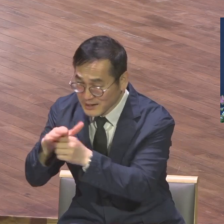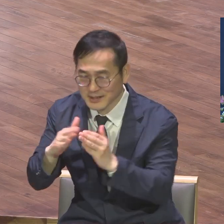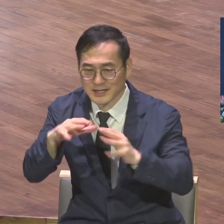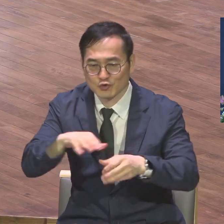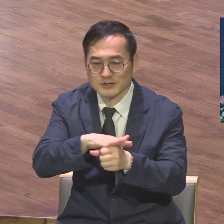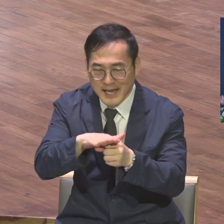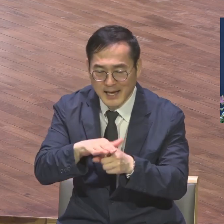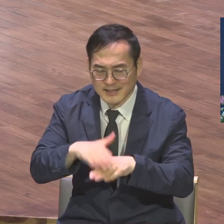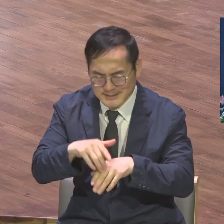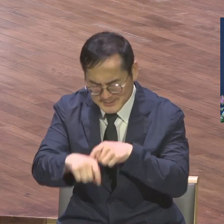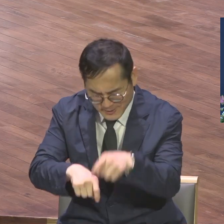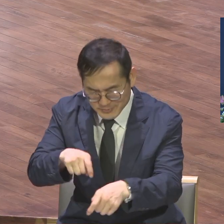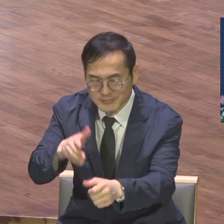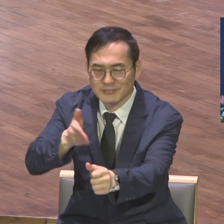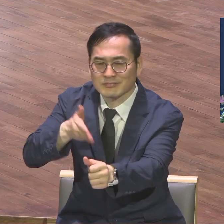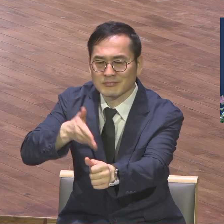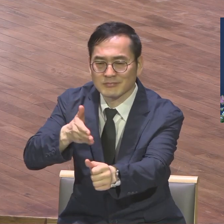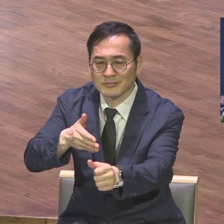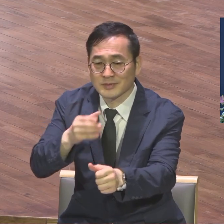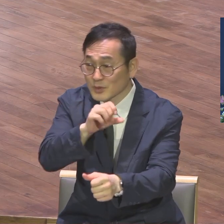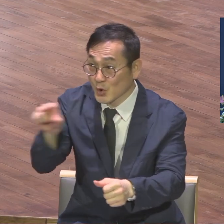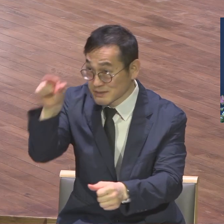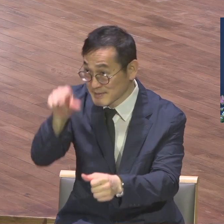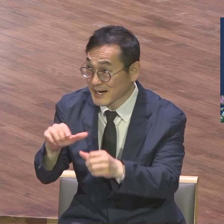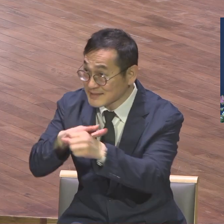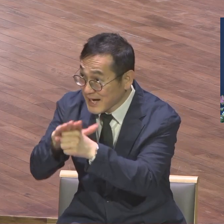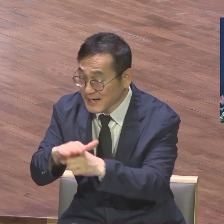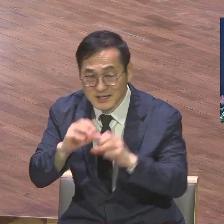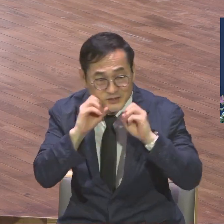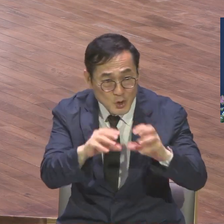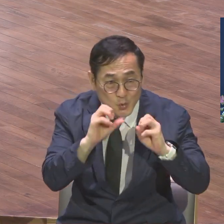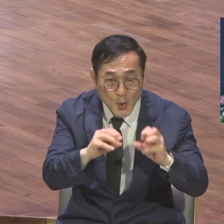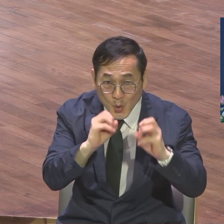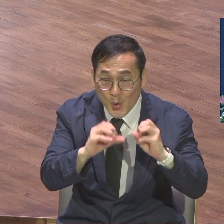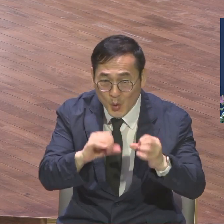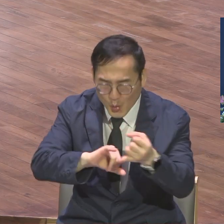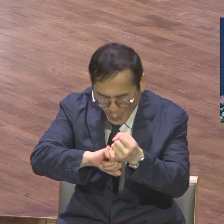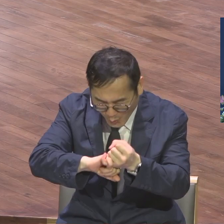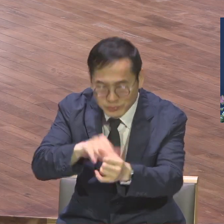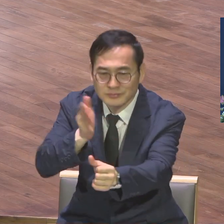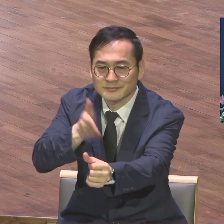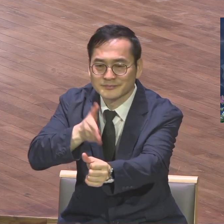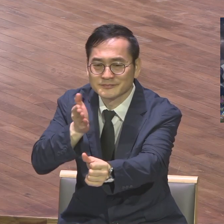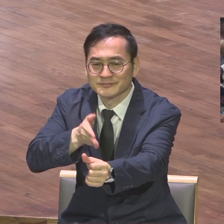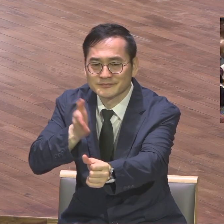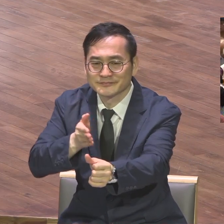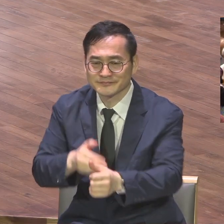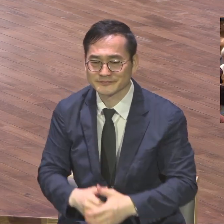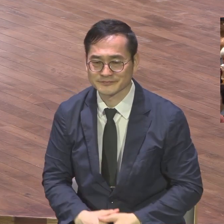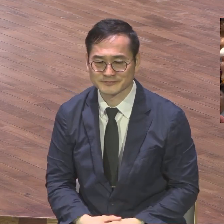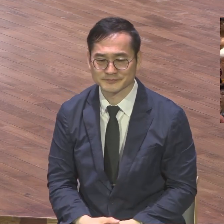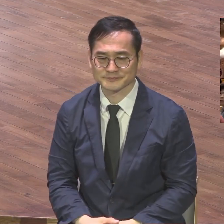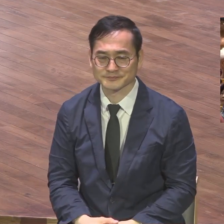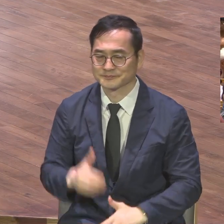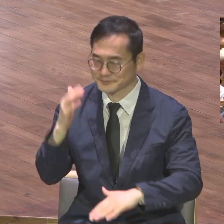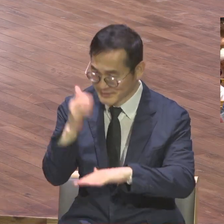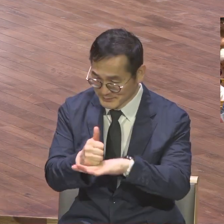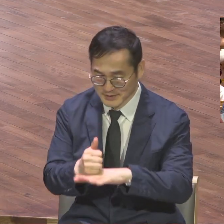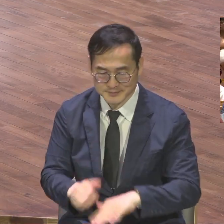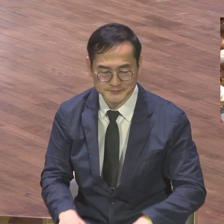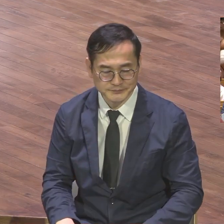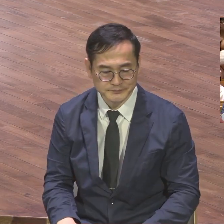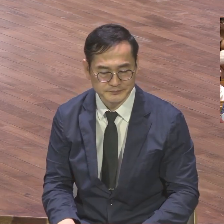다시 말하면 십자가 사랑을 증거하는 최고의 전도자 다 되시기를 주님으로 축복합니다. 결론입니다.